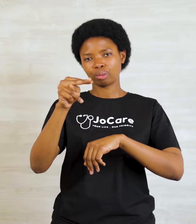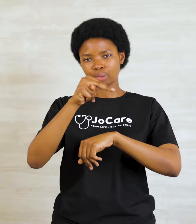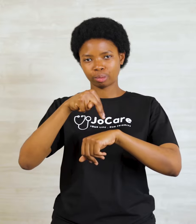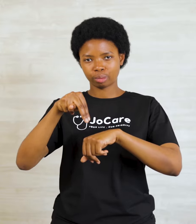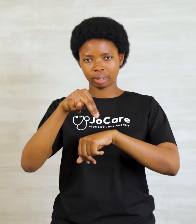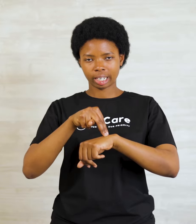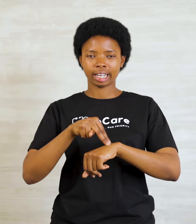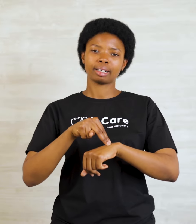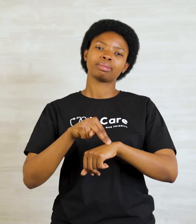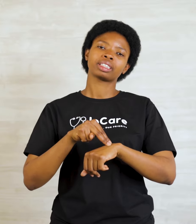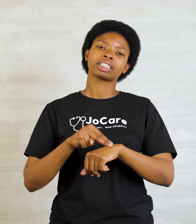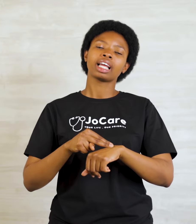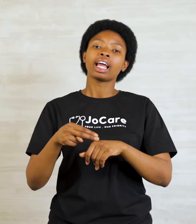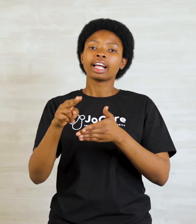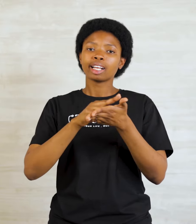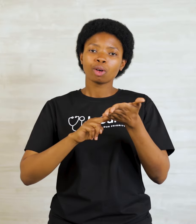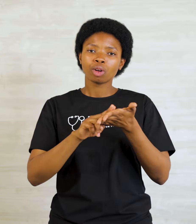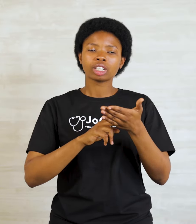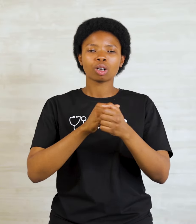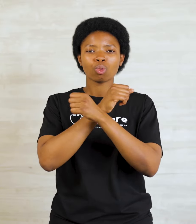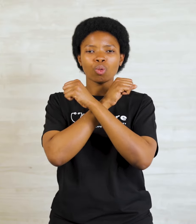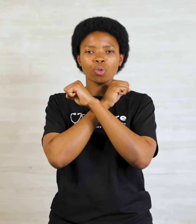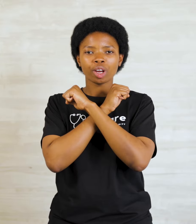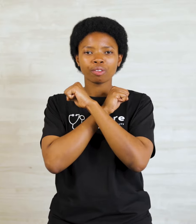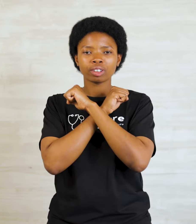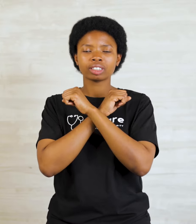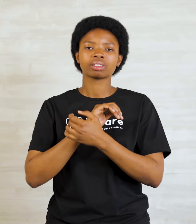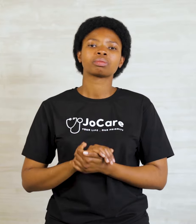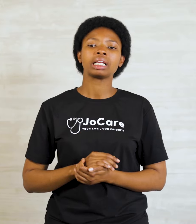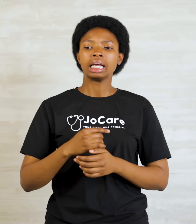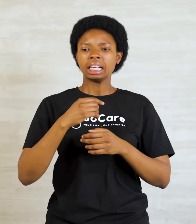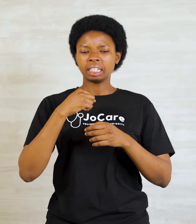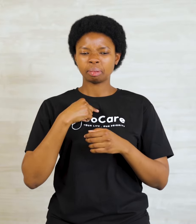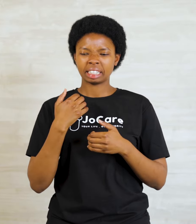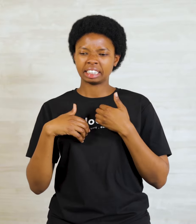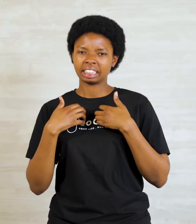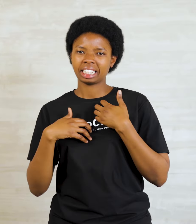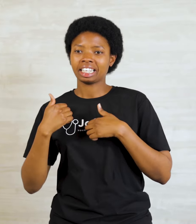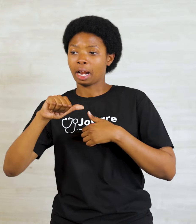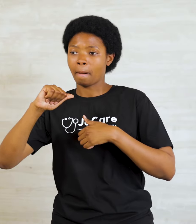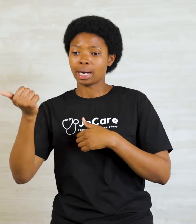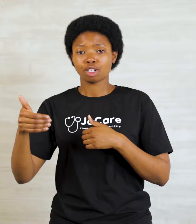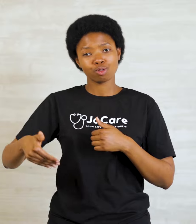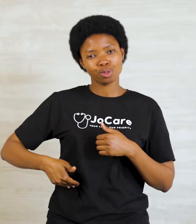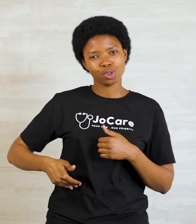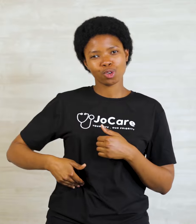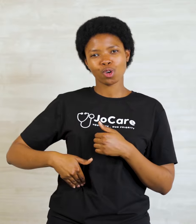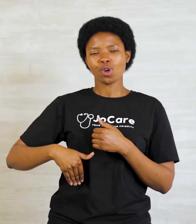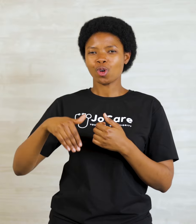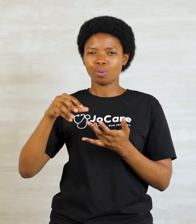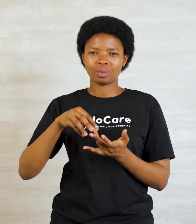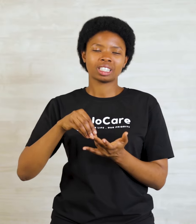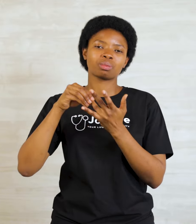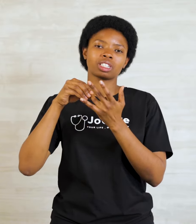ijana ku ijana ni ukwifata ubu ni uburyo bwo kwifata cyane nanubwo washishikariza n'abandi ni nabwo nashishikariza n'abantu n'urubyiruko cyane cyane kuba navuga